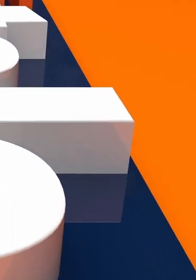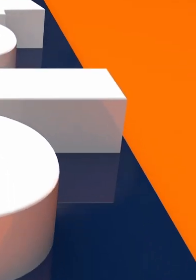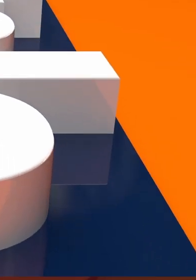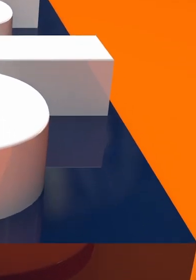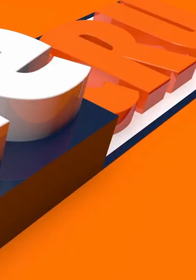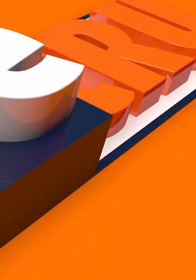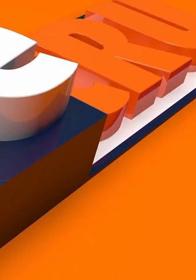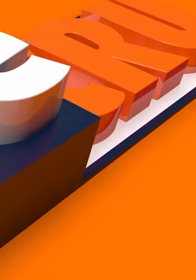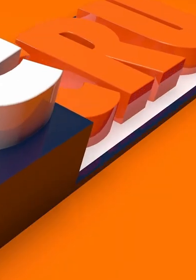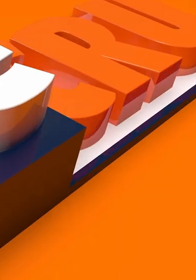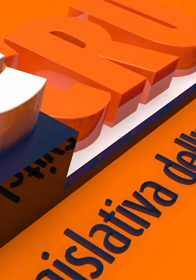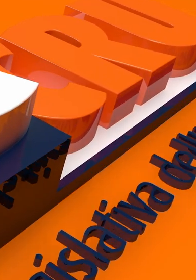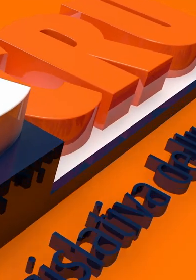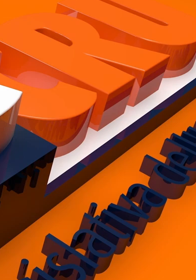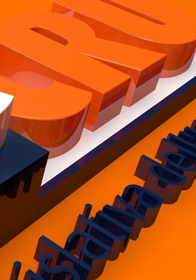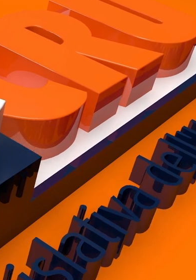Musica